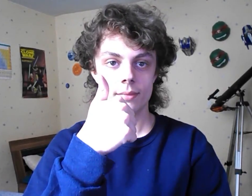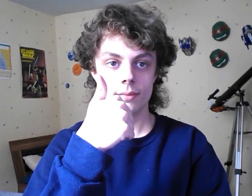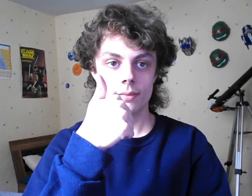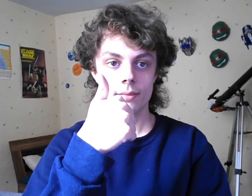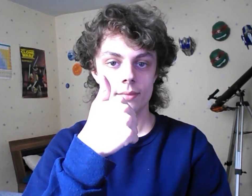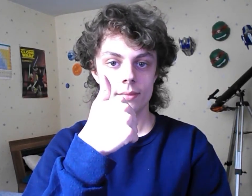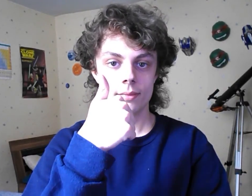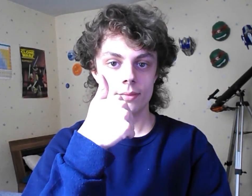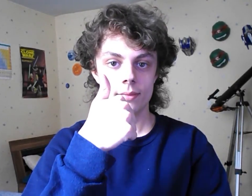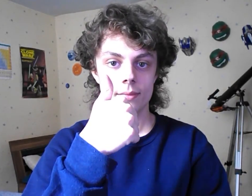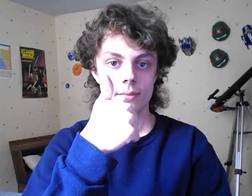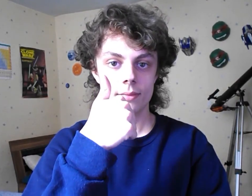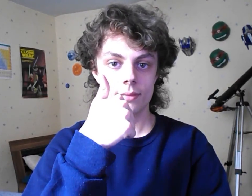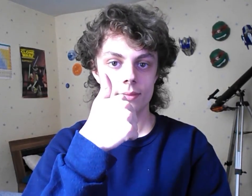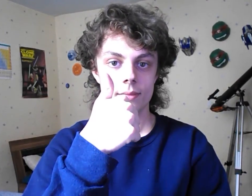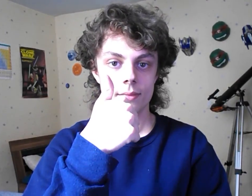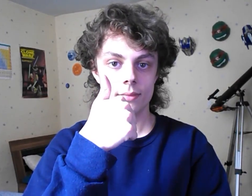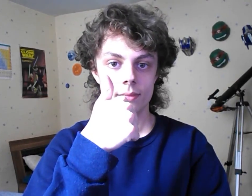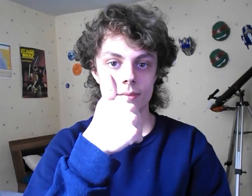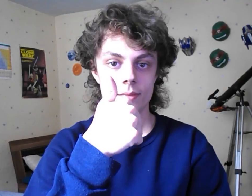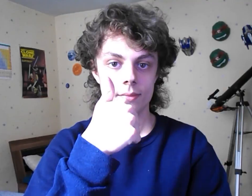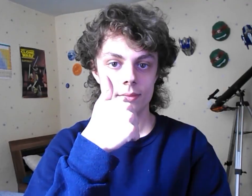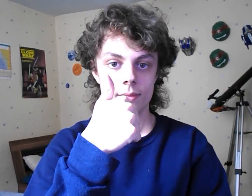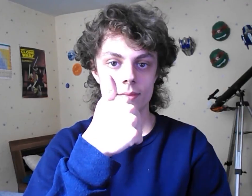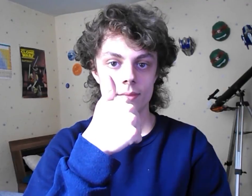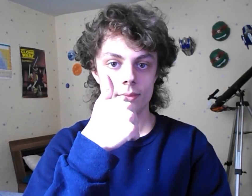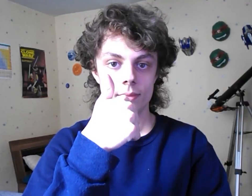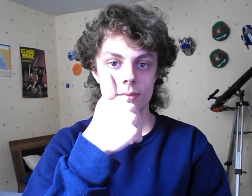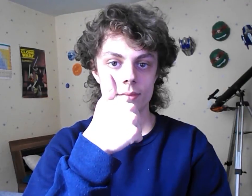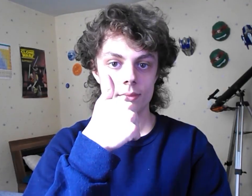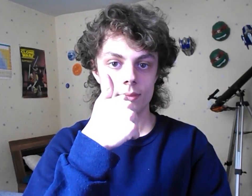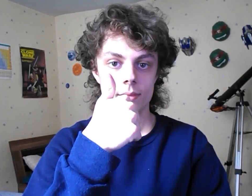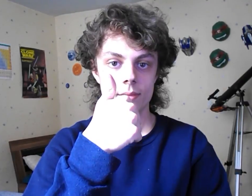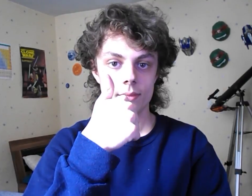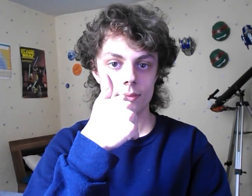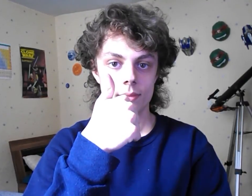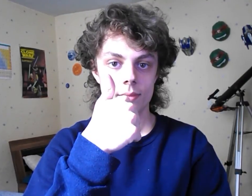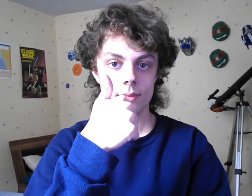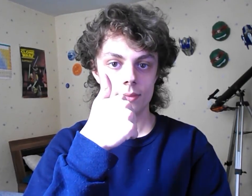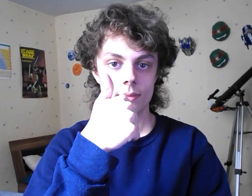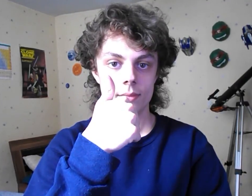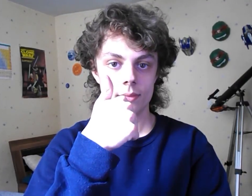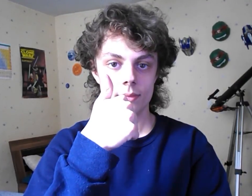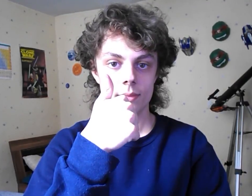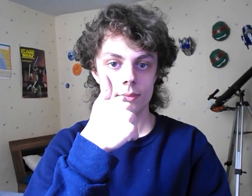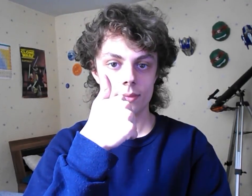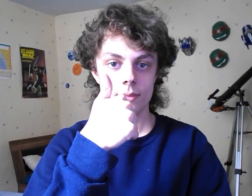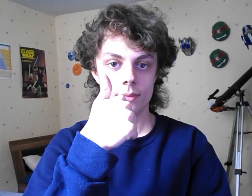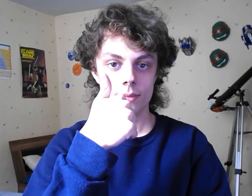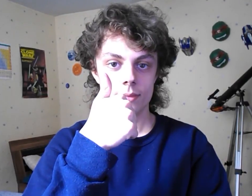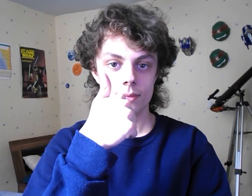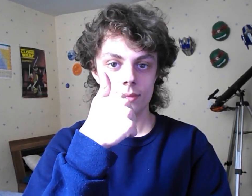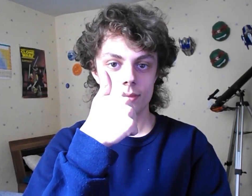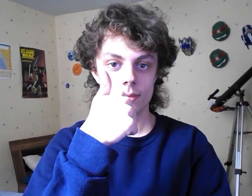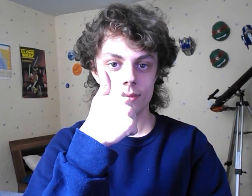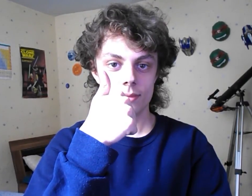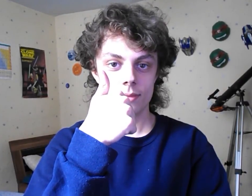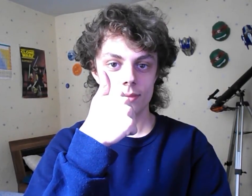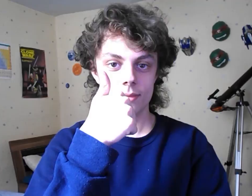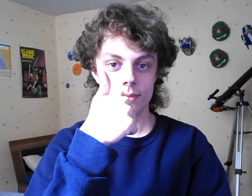dem Text nochmal zu machen, mal mit den Farben so, dass die 100 auch immer hüpfen tut. Aber da ich nicht so ganz der Programmierer bin, hat ein